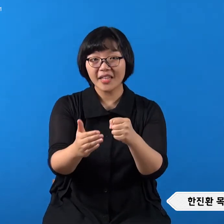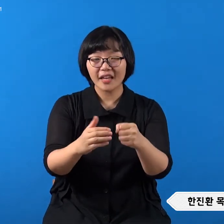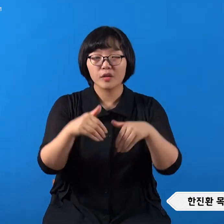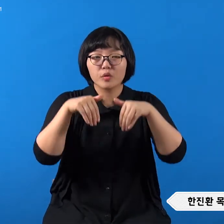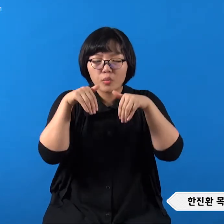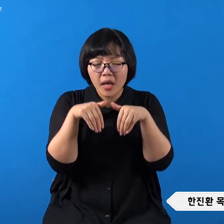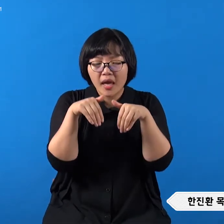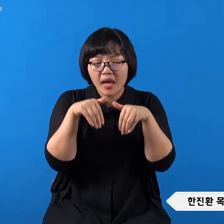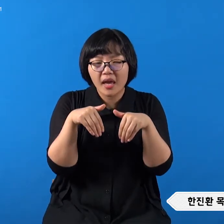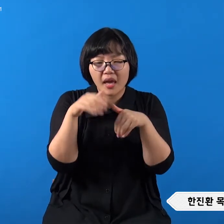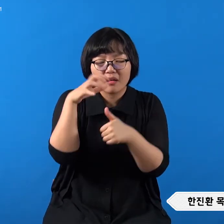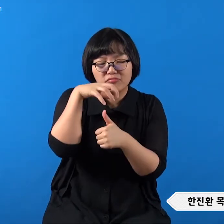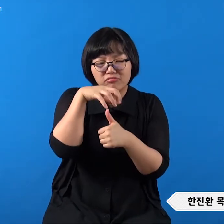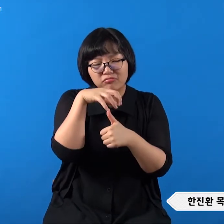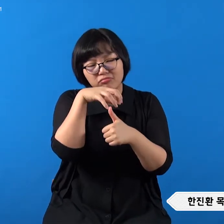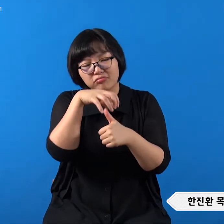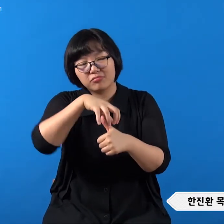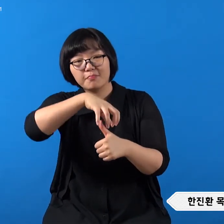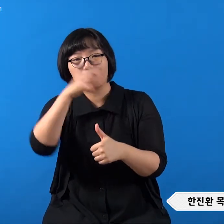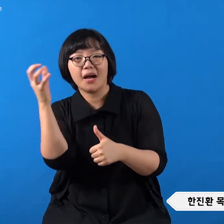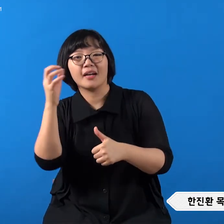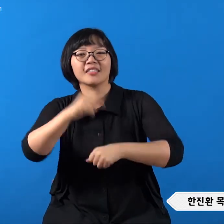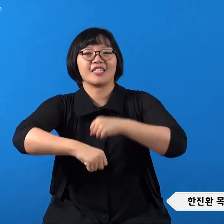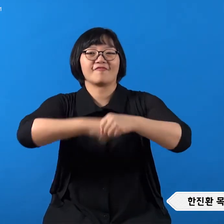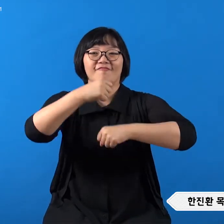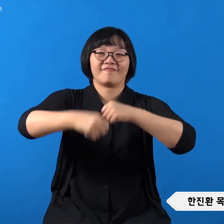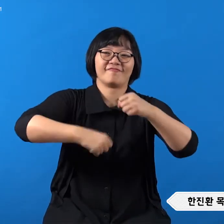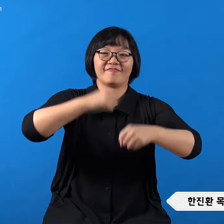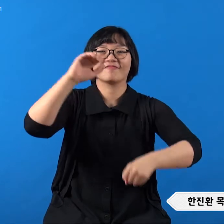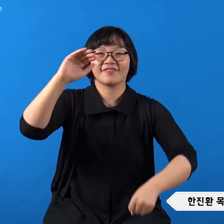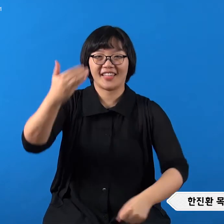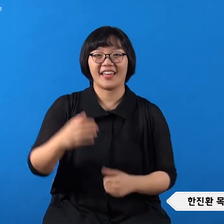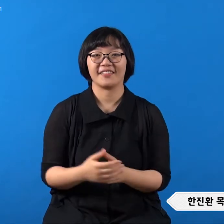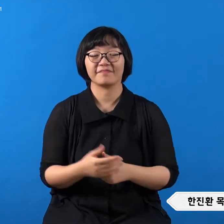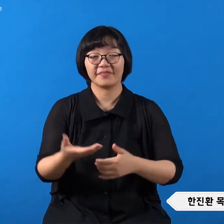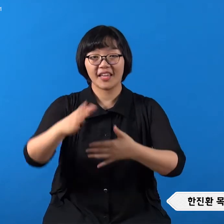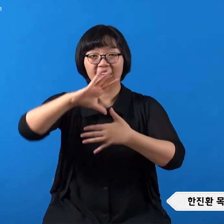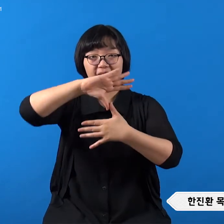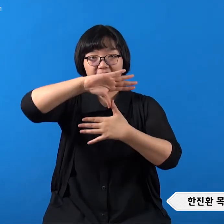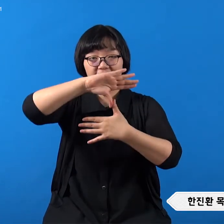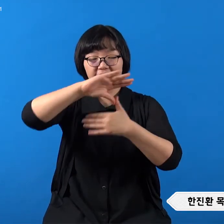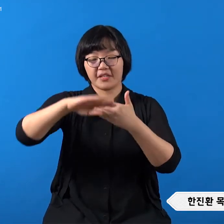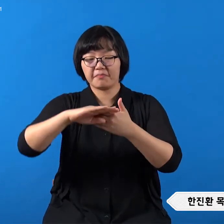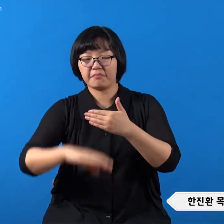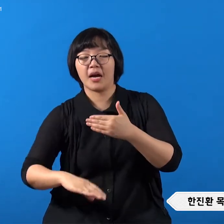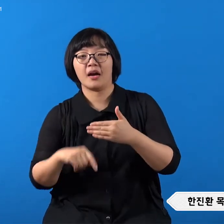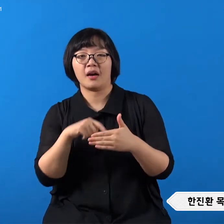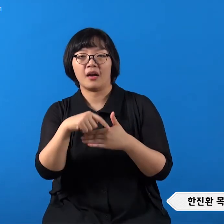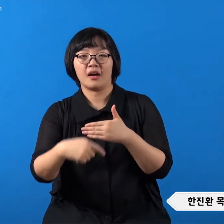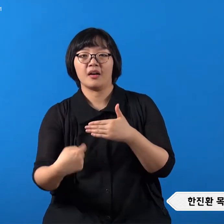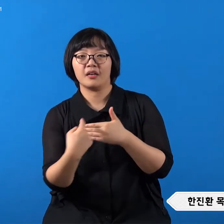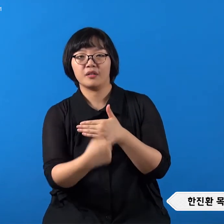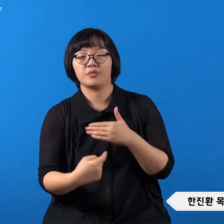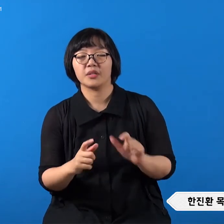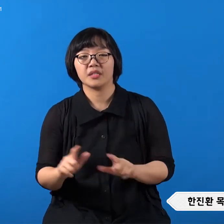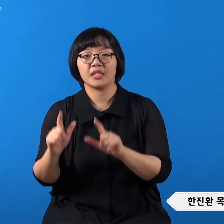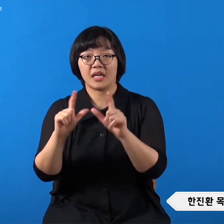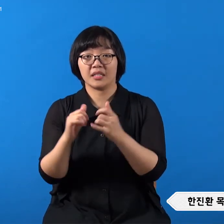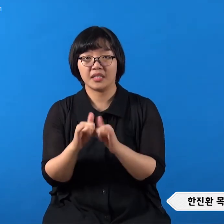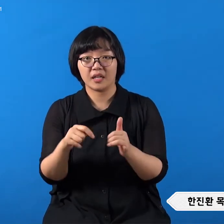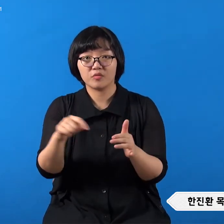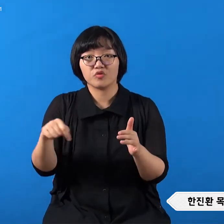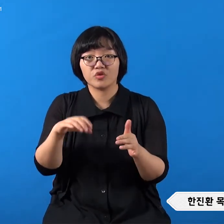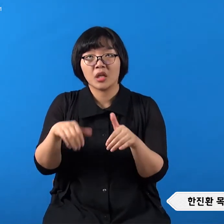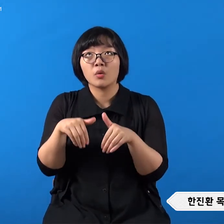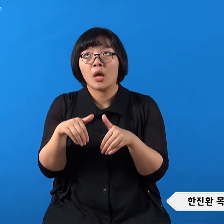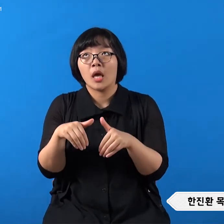자유인이 됐습니다. 그런데 미국 남부에 사는 흑인들 중에는 다시 노예로 돌아가 버린